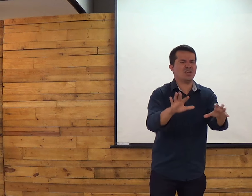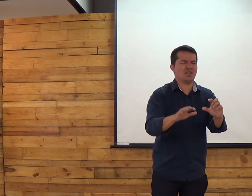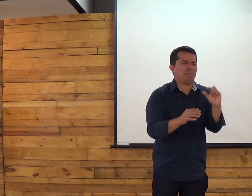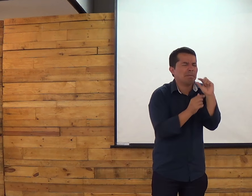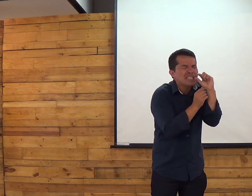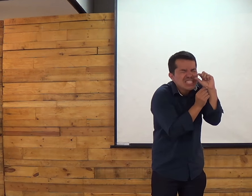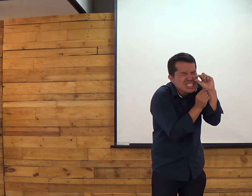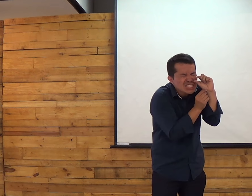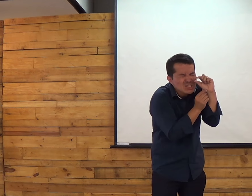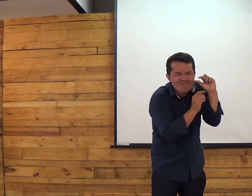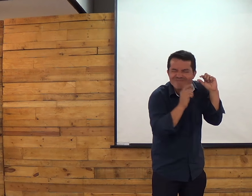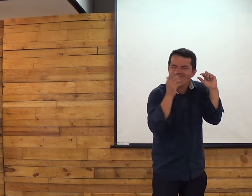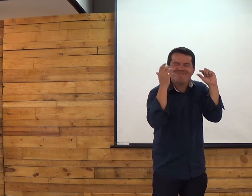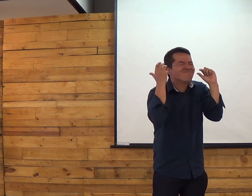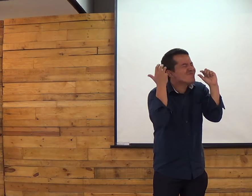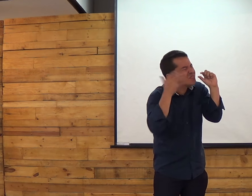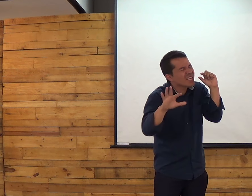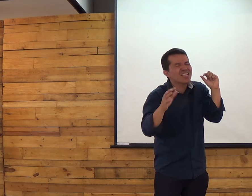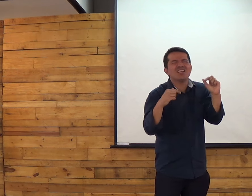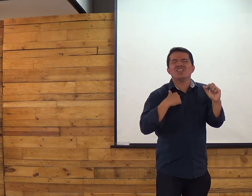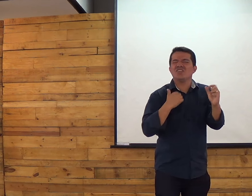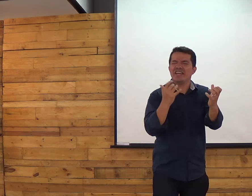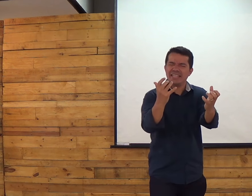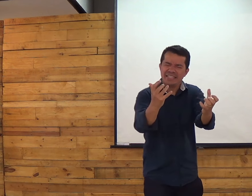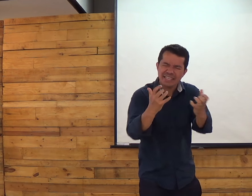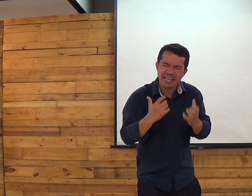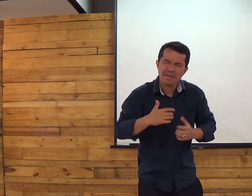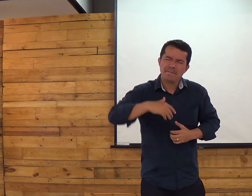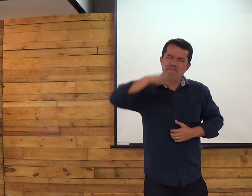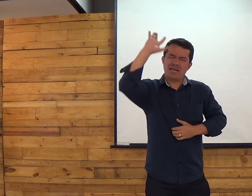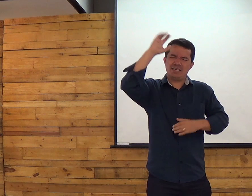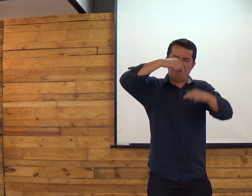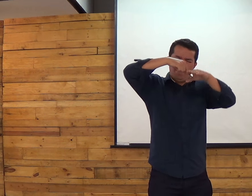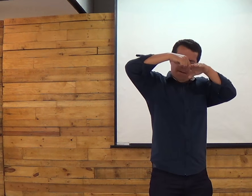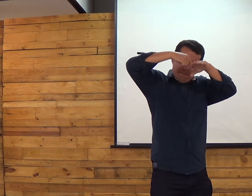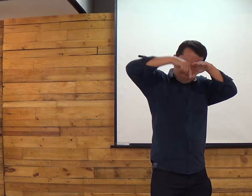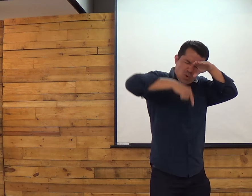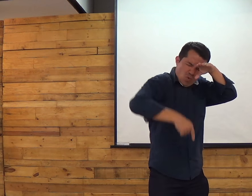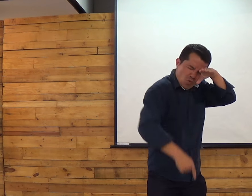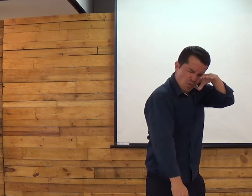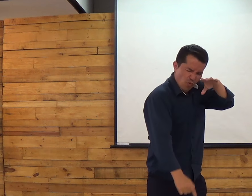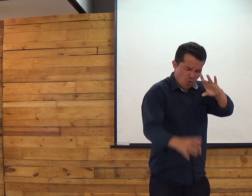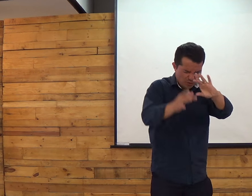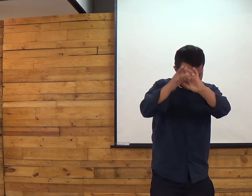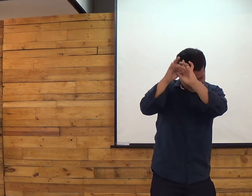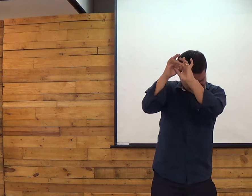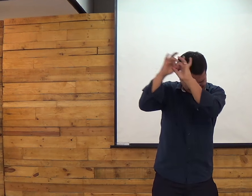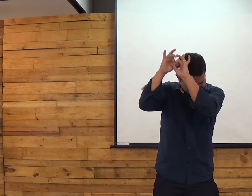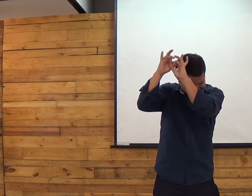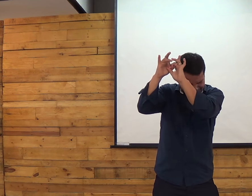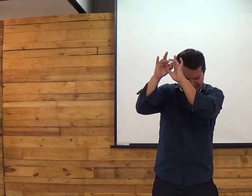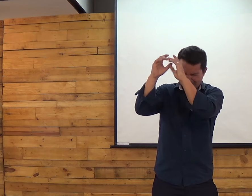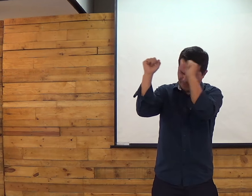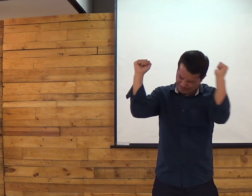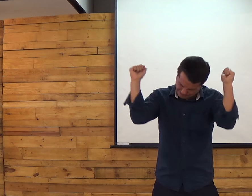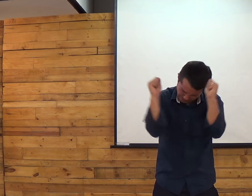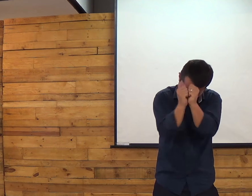Nós não aceitamos e não queremos ser uma bela árvore pequenina e sem profundidade,